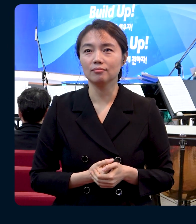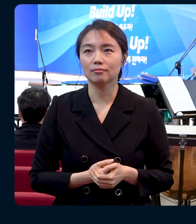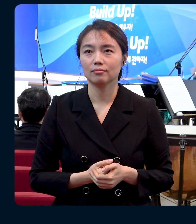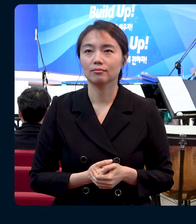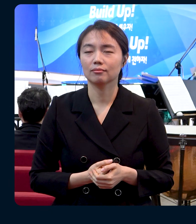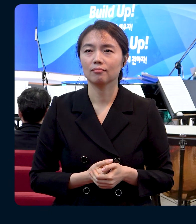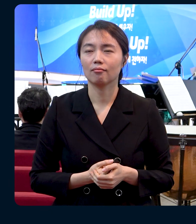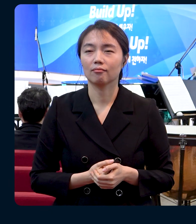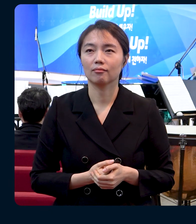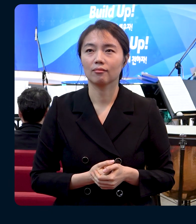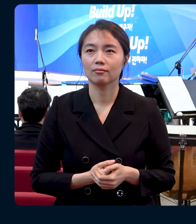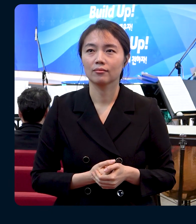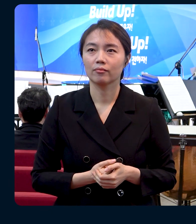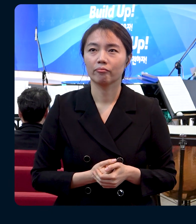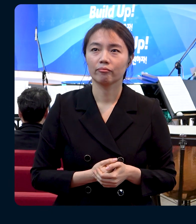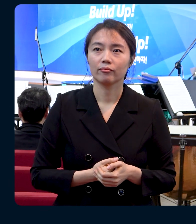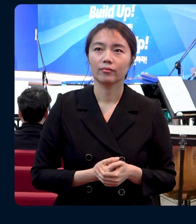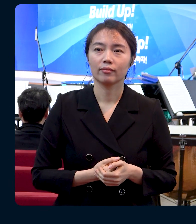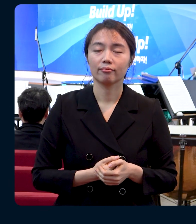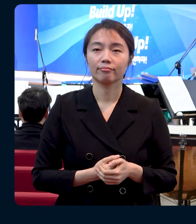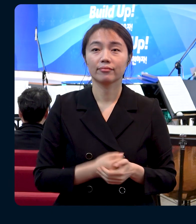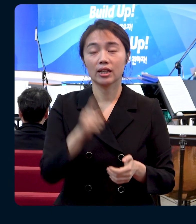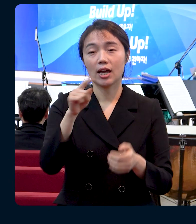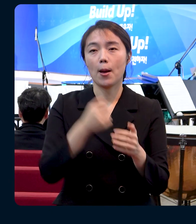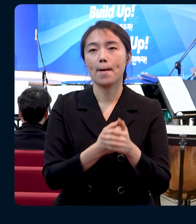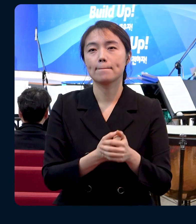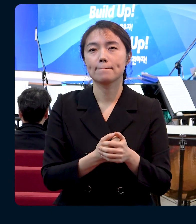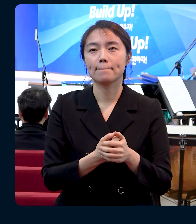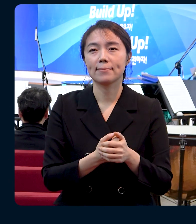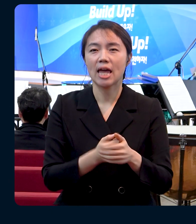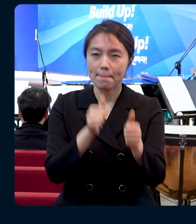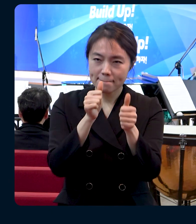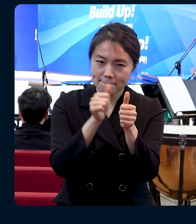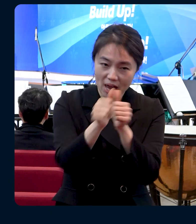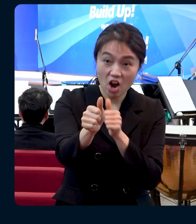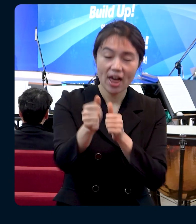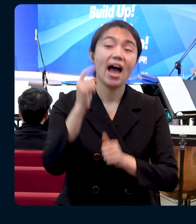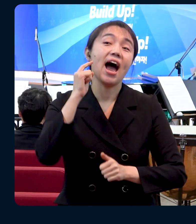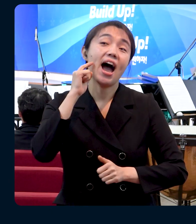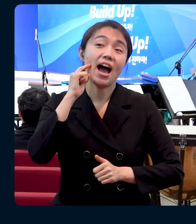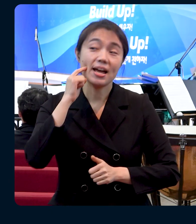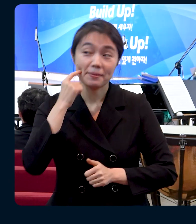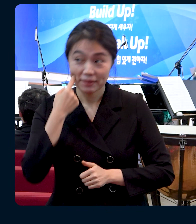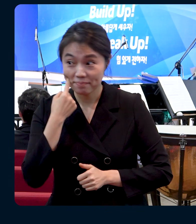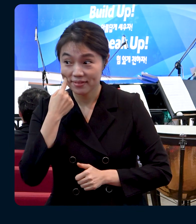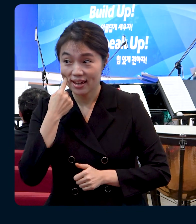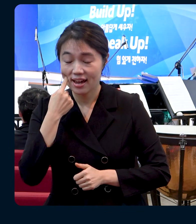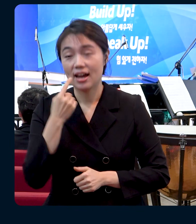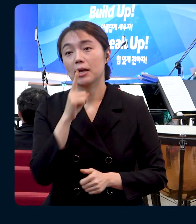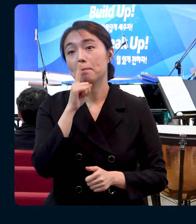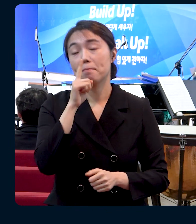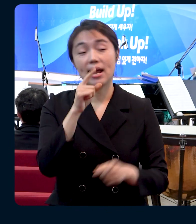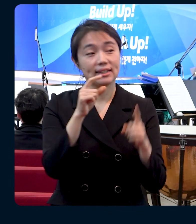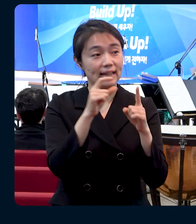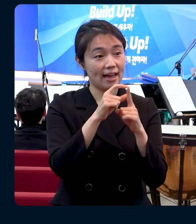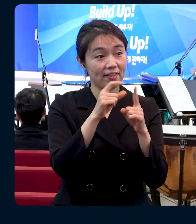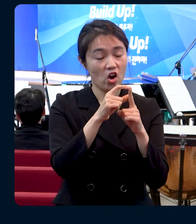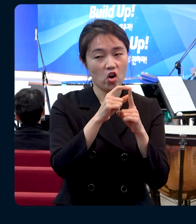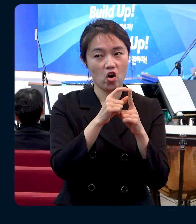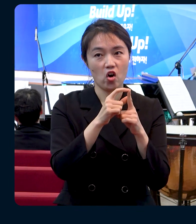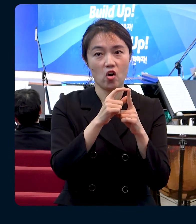되는 것은요, 여기에서 이 빼어나다 그리고 아름답다, 용모가 빼어나고 아름다웠더라 할 때